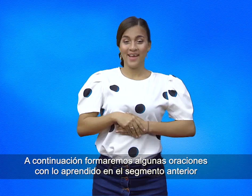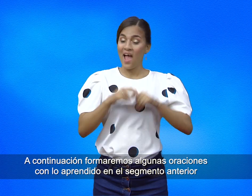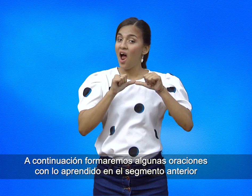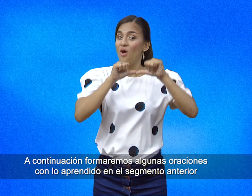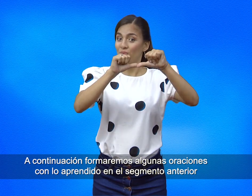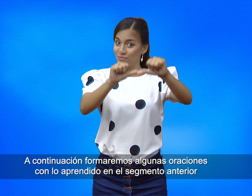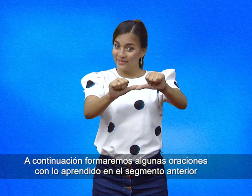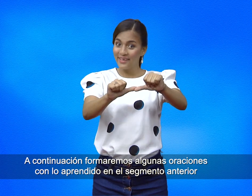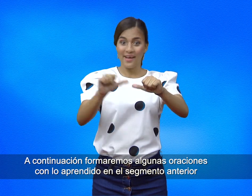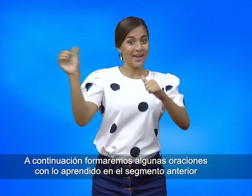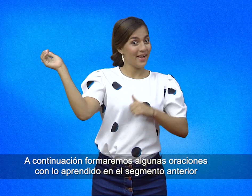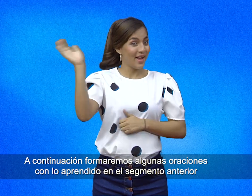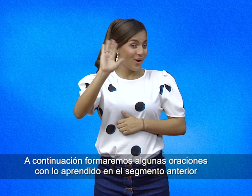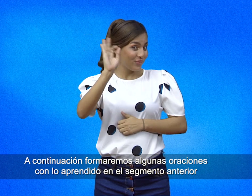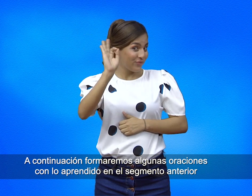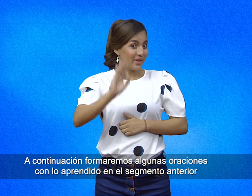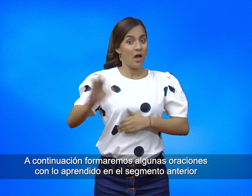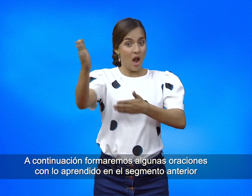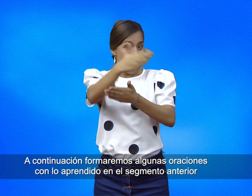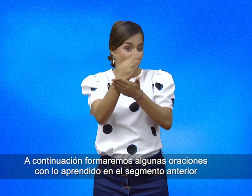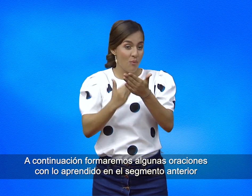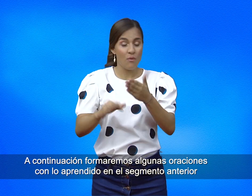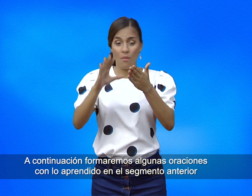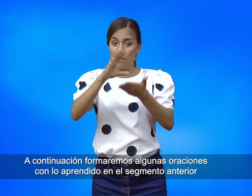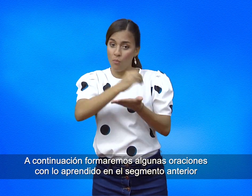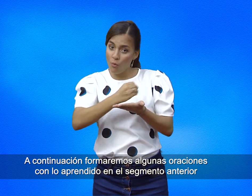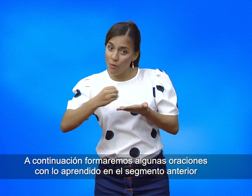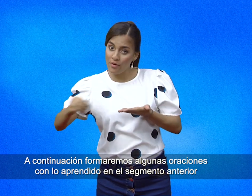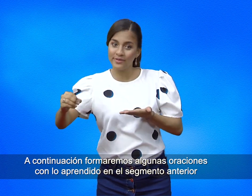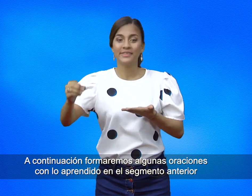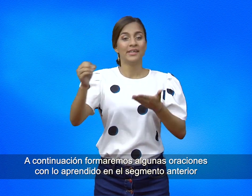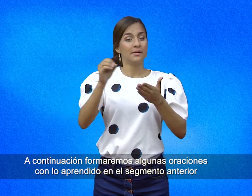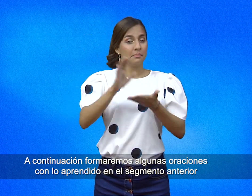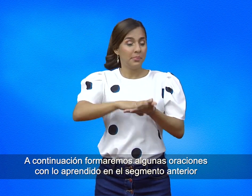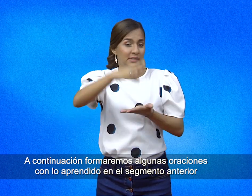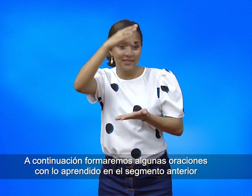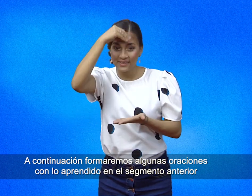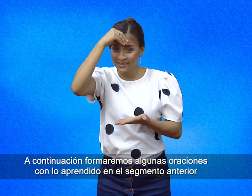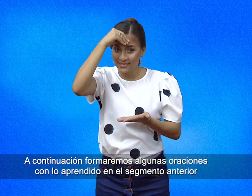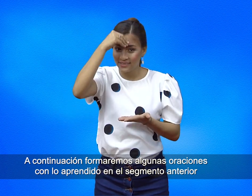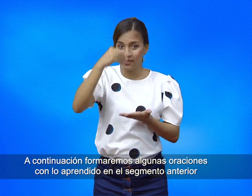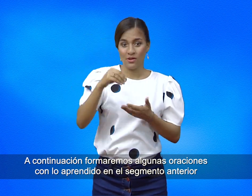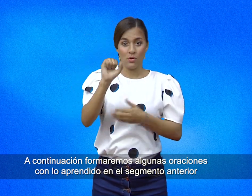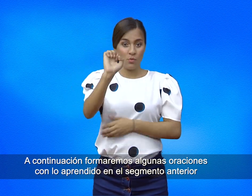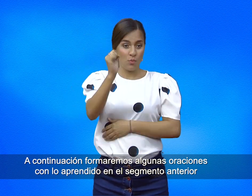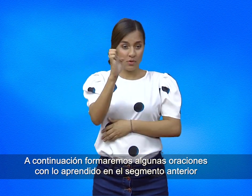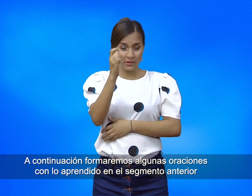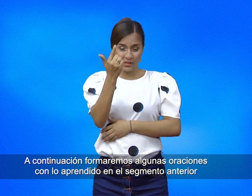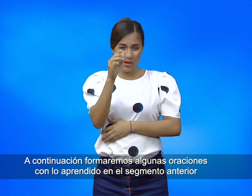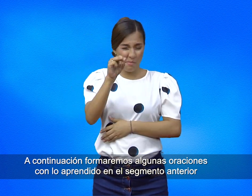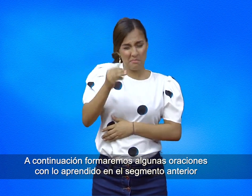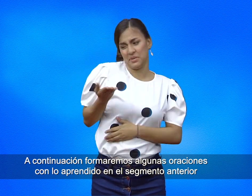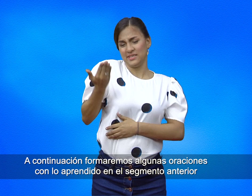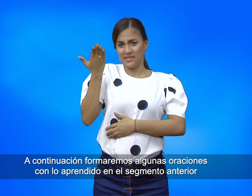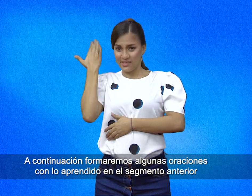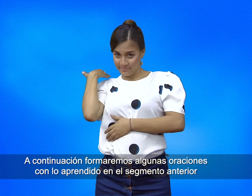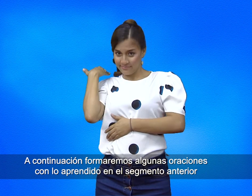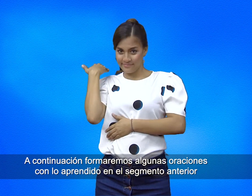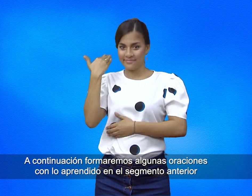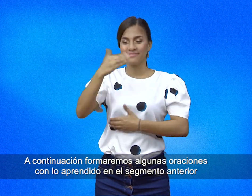A continuación, formaremos algunas oraciones con lo aprendido en el segmento